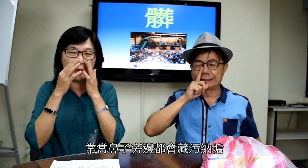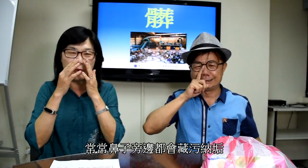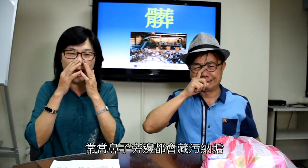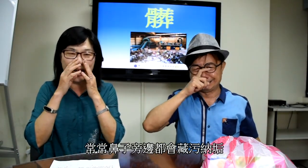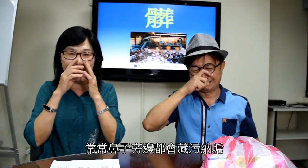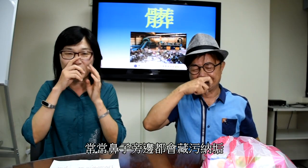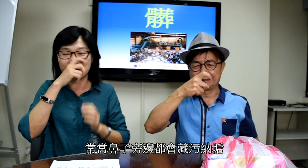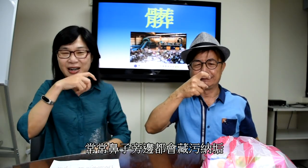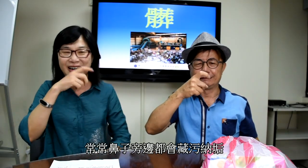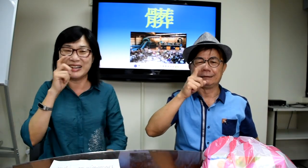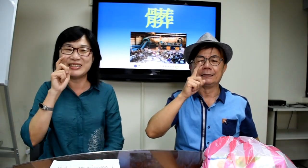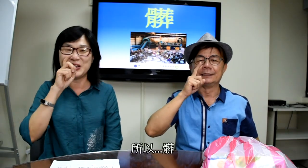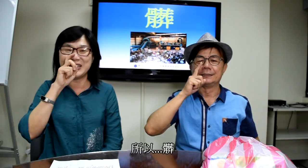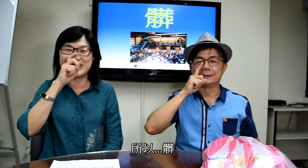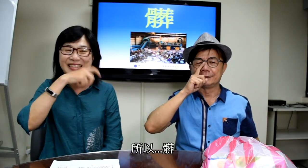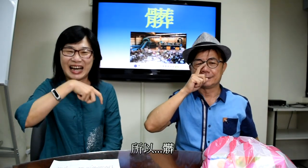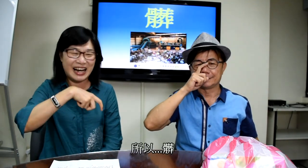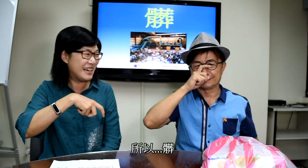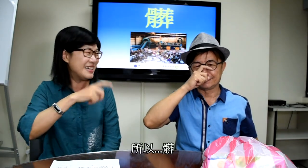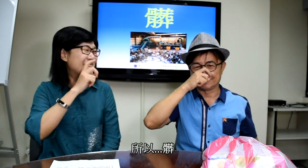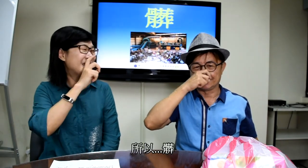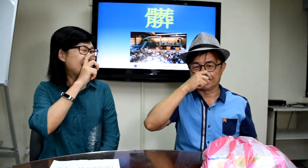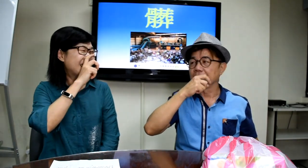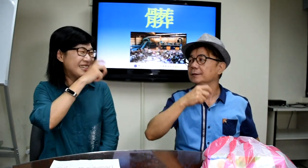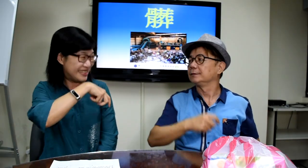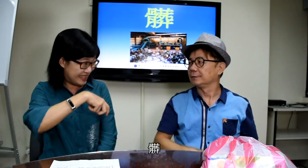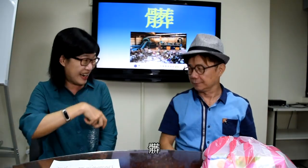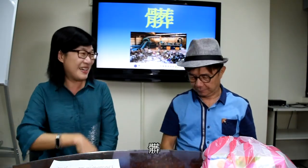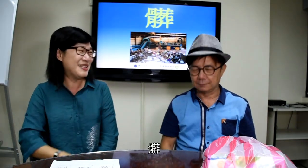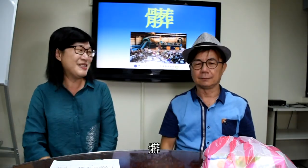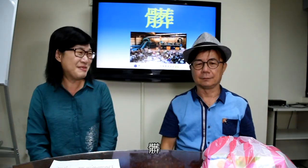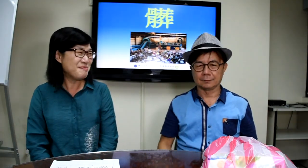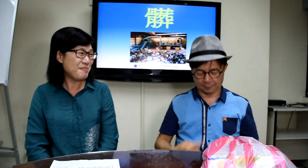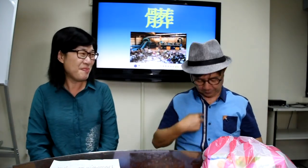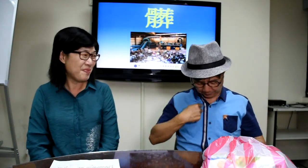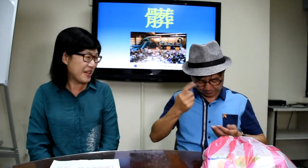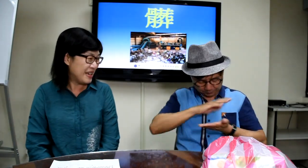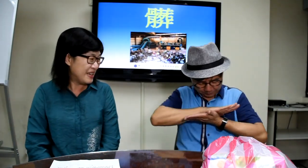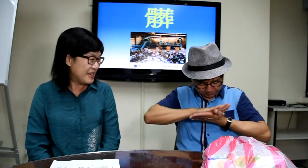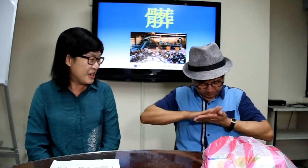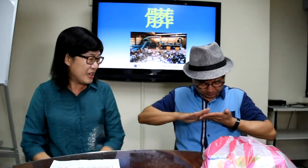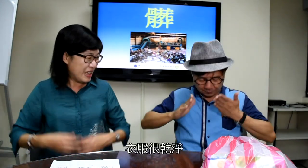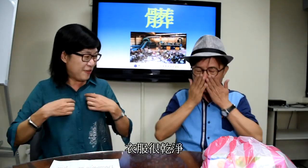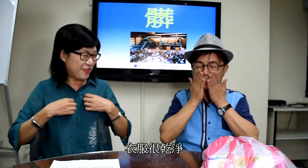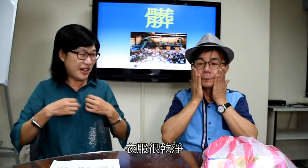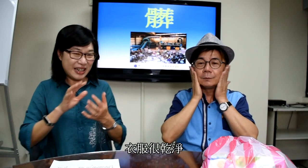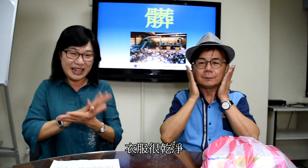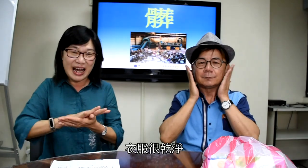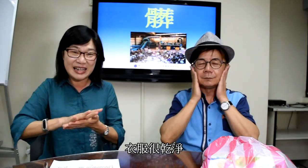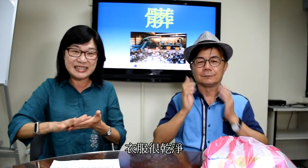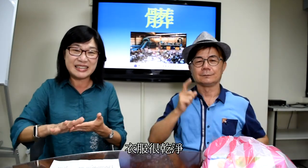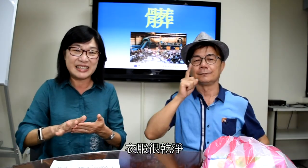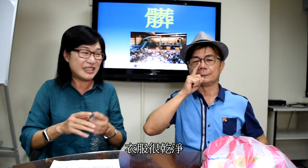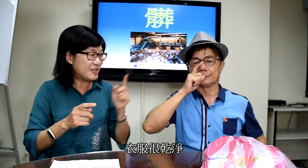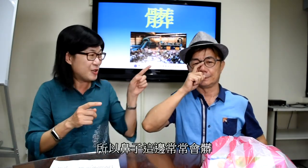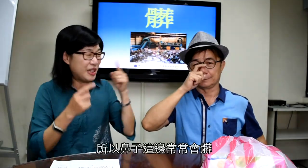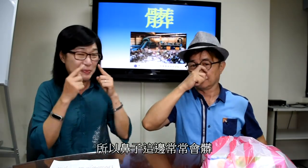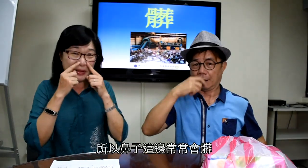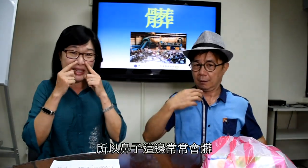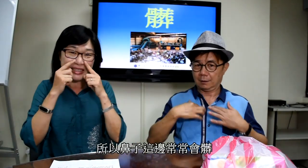纳垢，所以脏，脏，衣服很干净，所以鼻子这